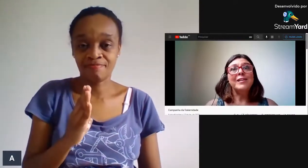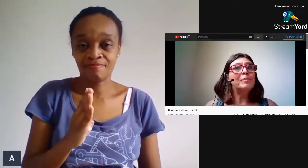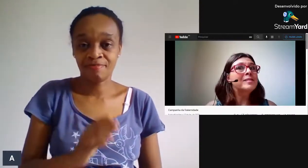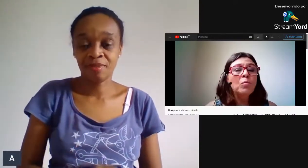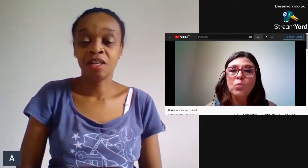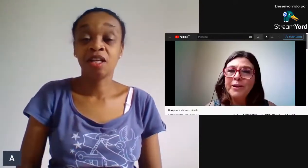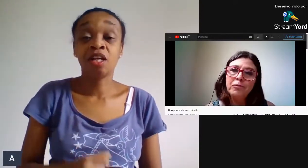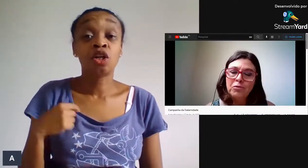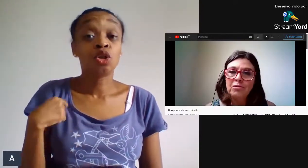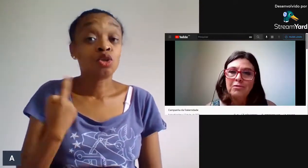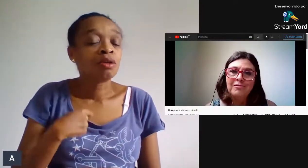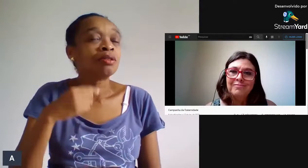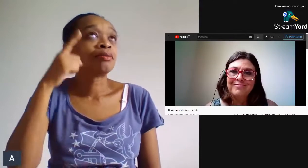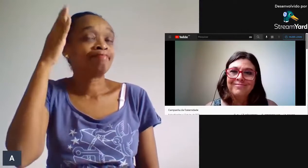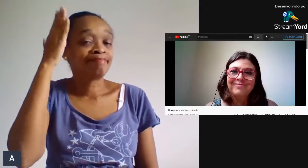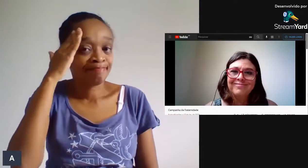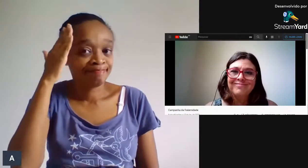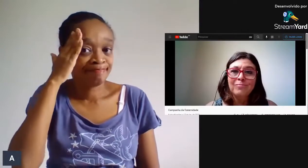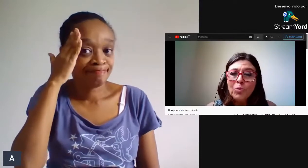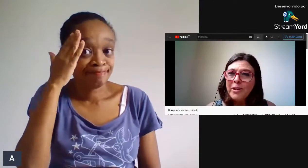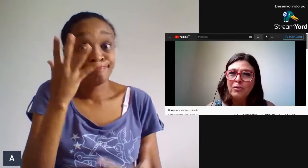E a gente sabe que são muitos,